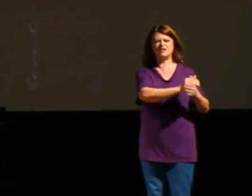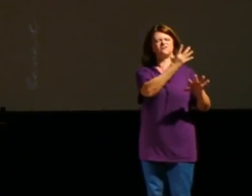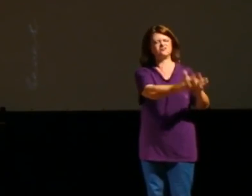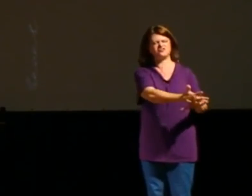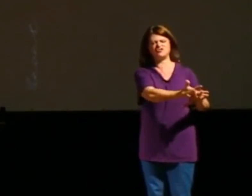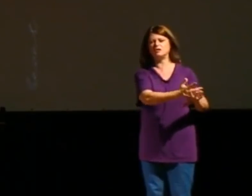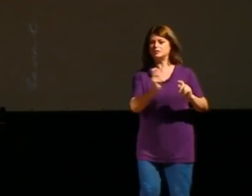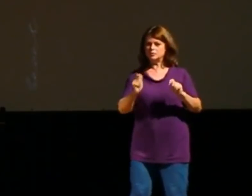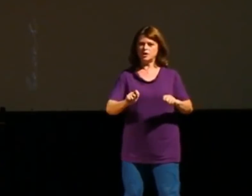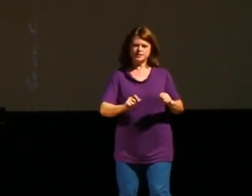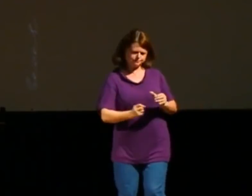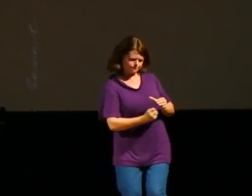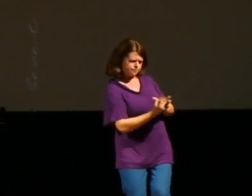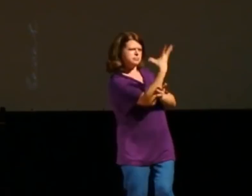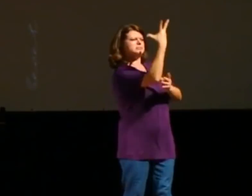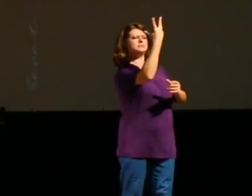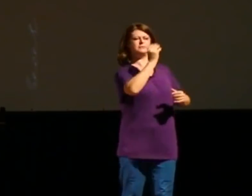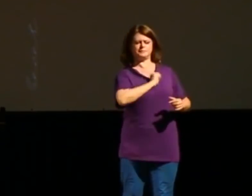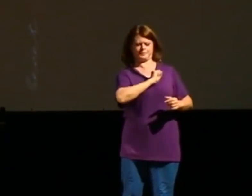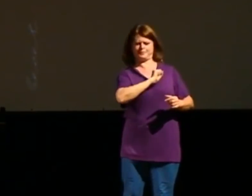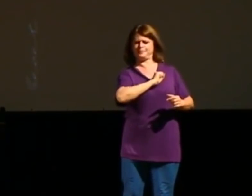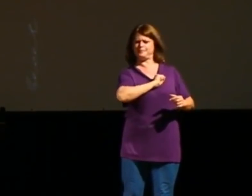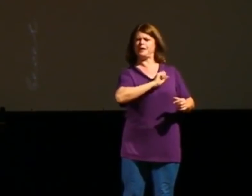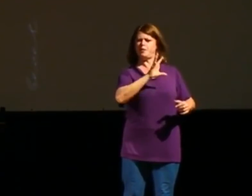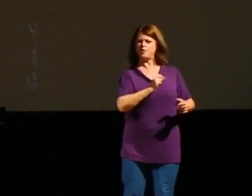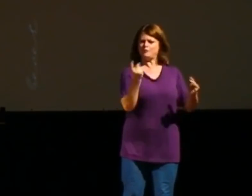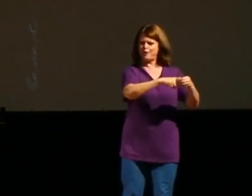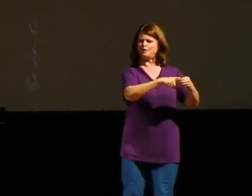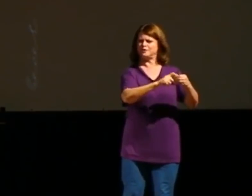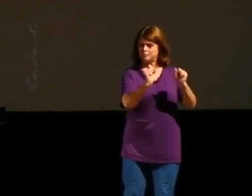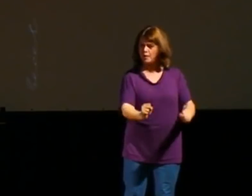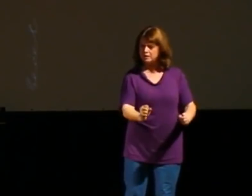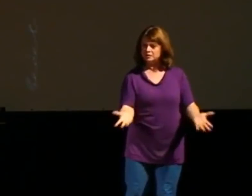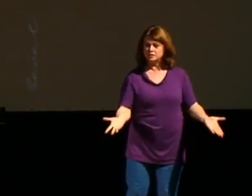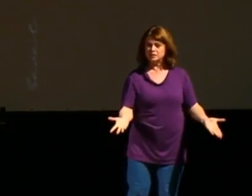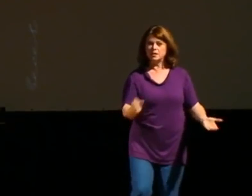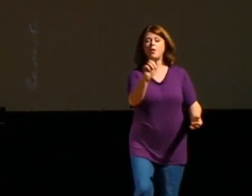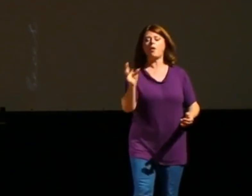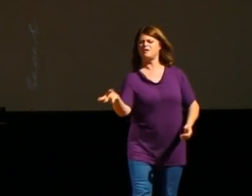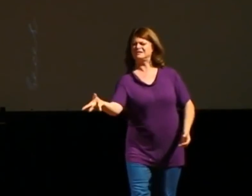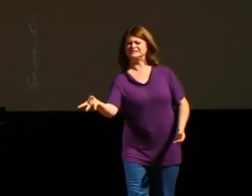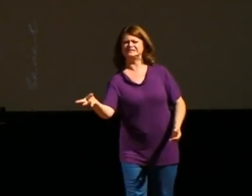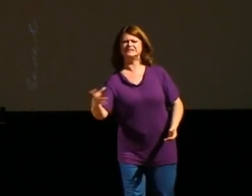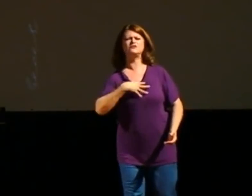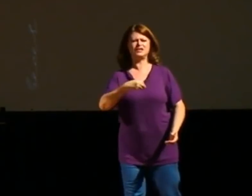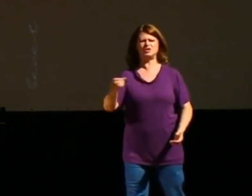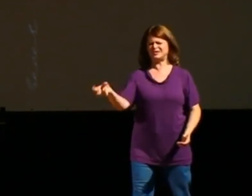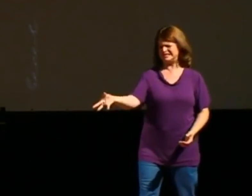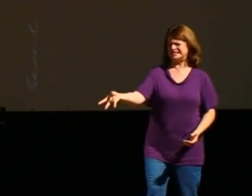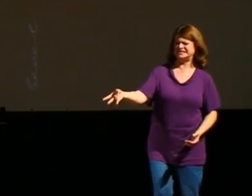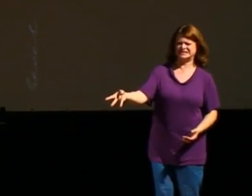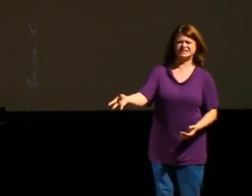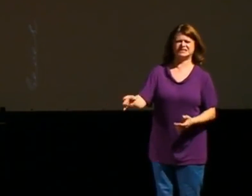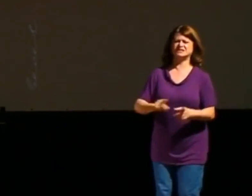capítulo 7 de Naim ali? Ele não pode também ressuscitar o meu filho, tirar ele da droga, tirar ele da mão do traficante,